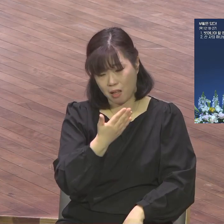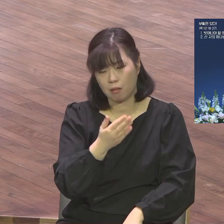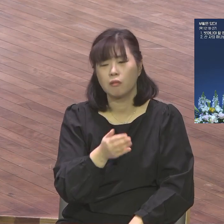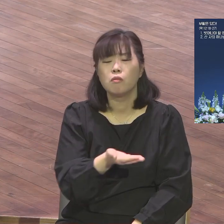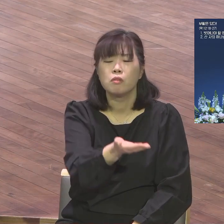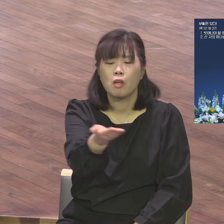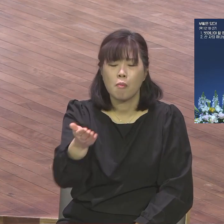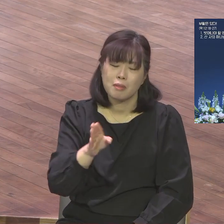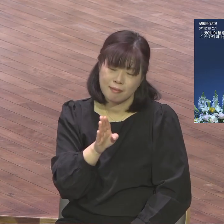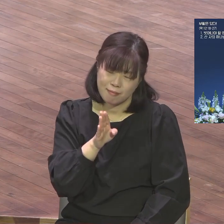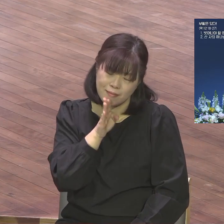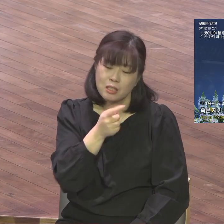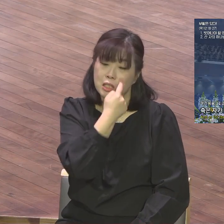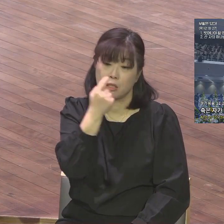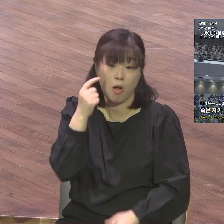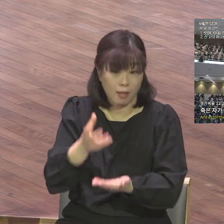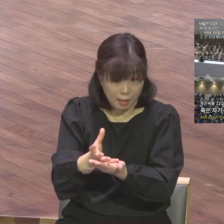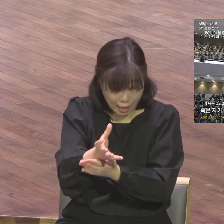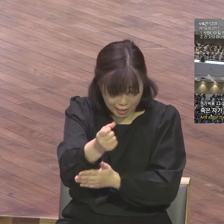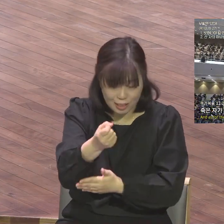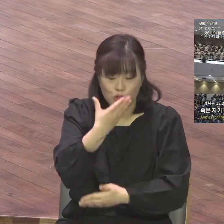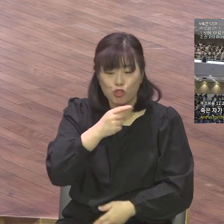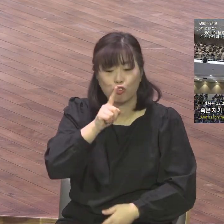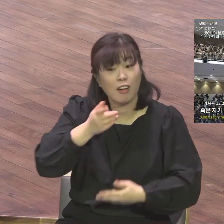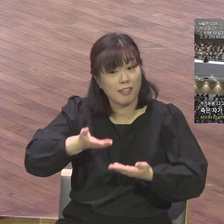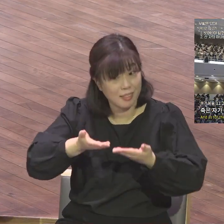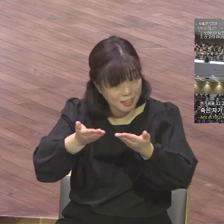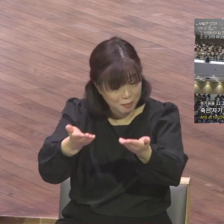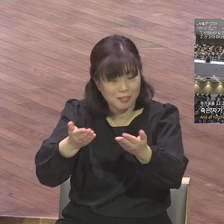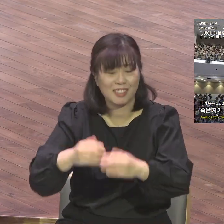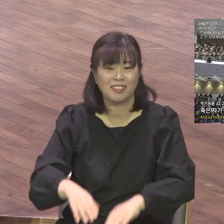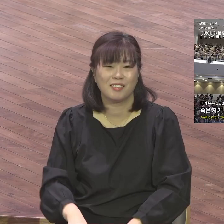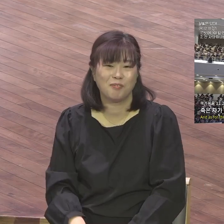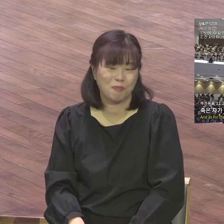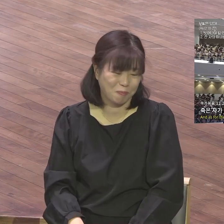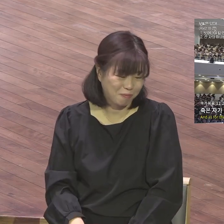하나님. 26절입니다. 죽은 자가 살아난다는 것을